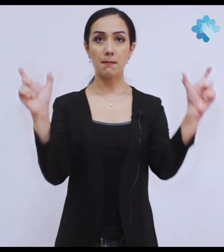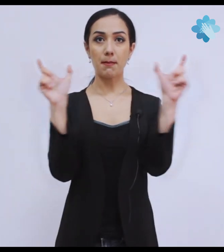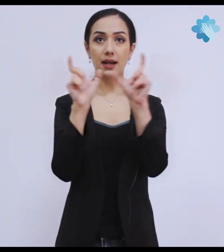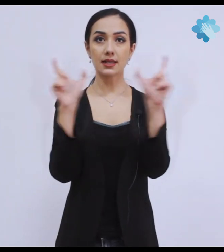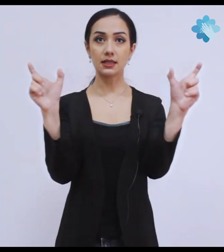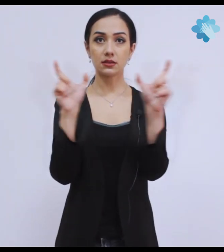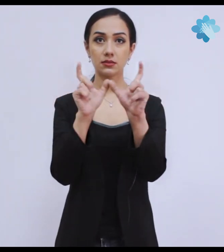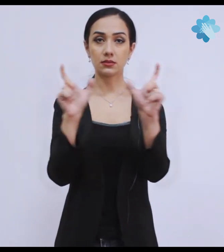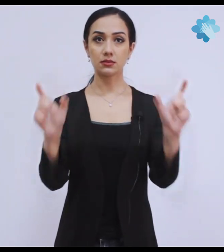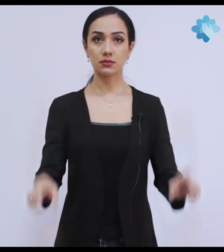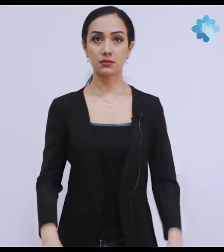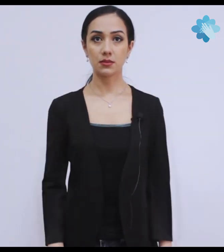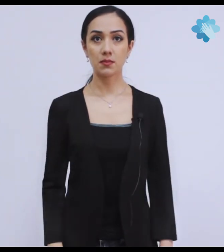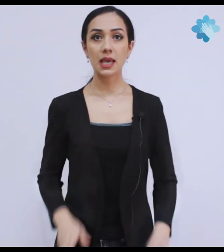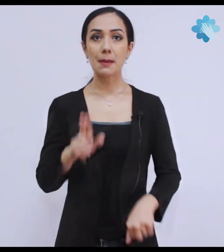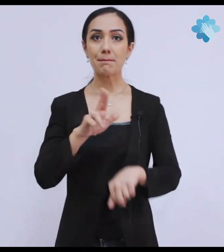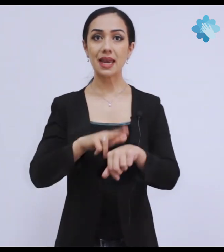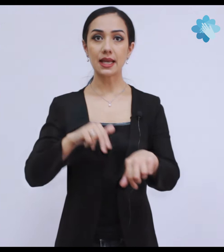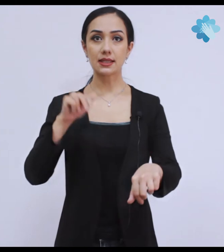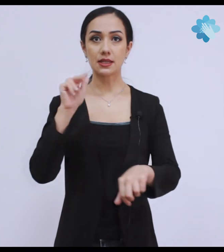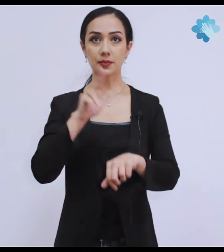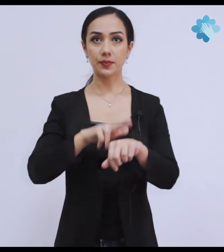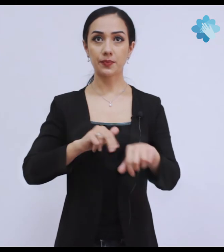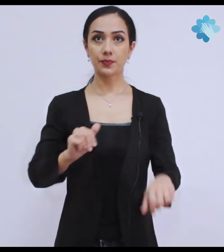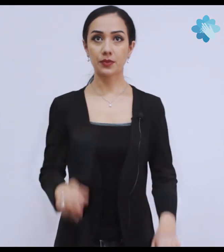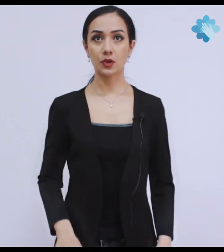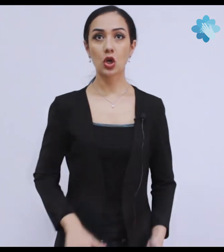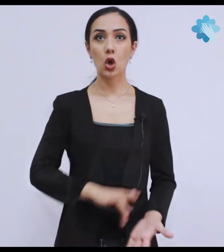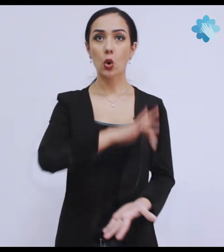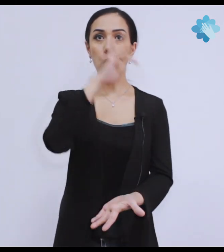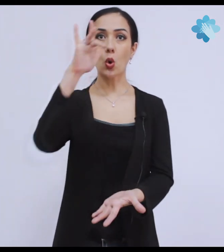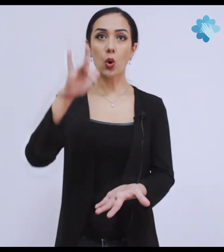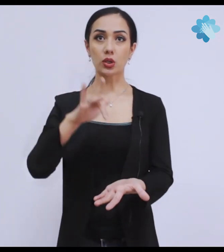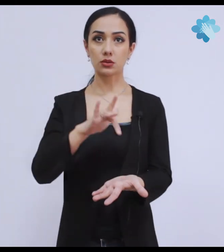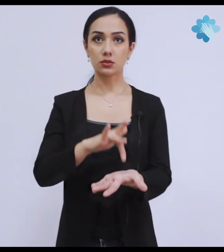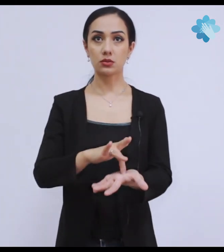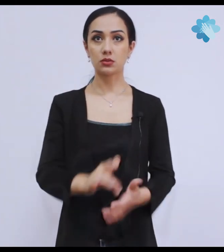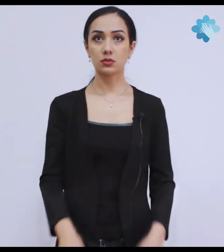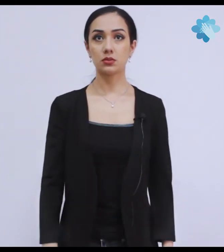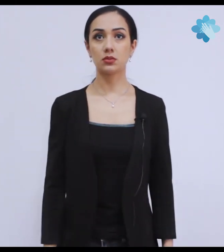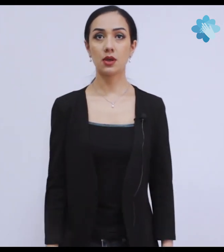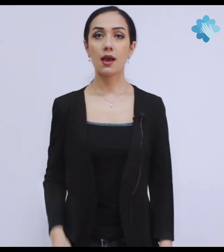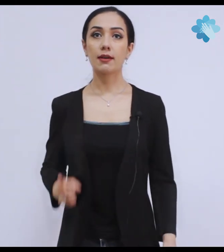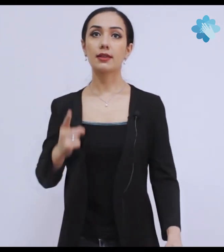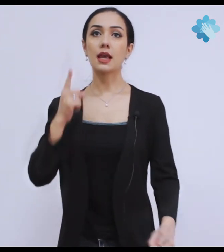магазин милиция город далеко